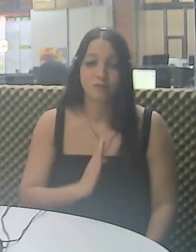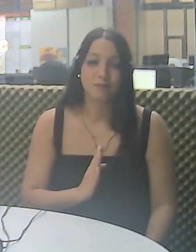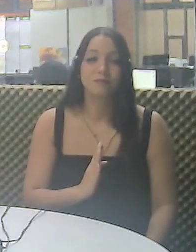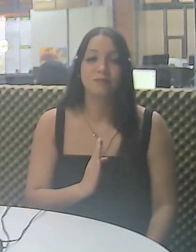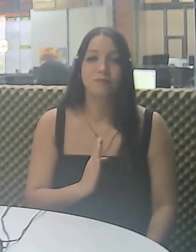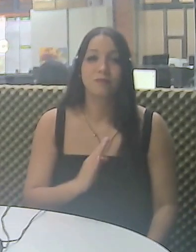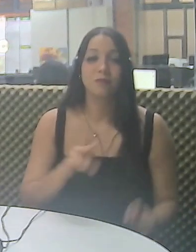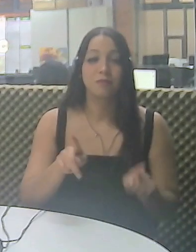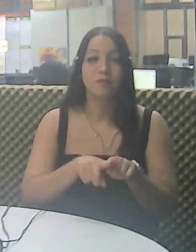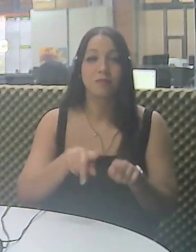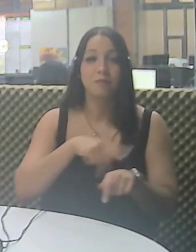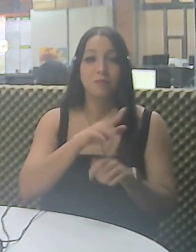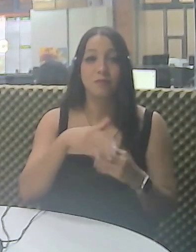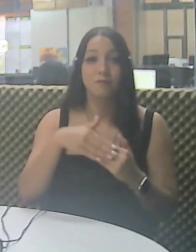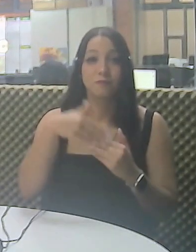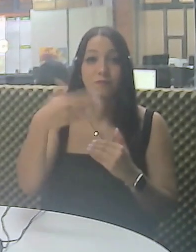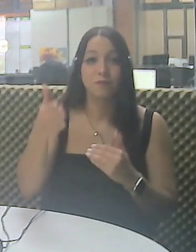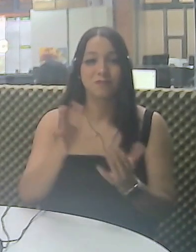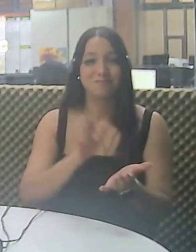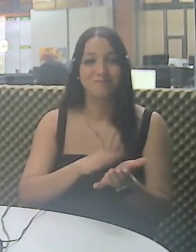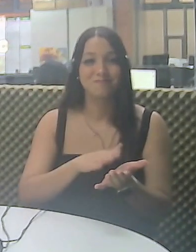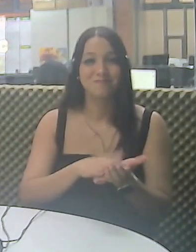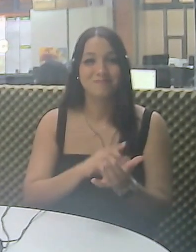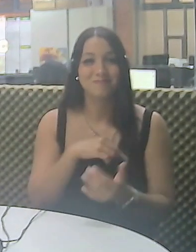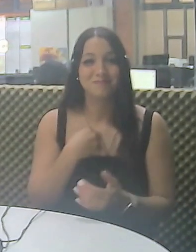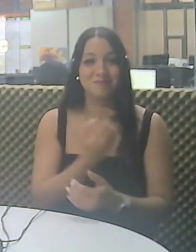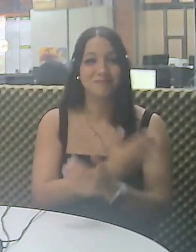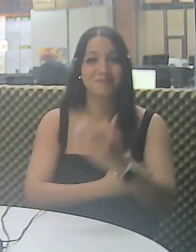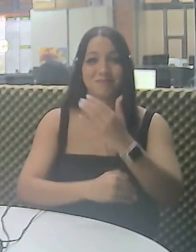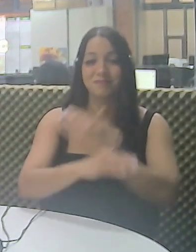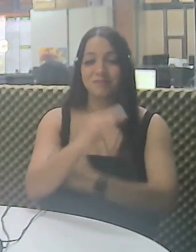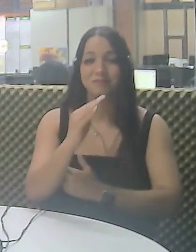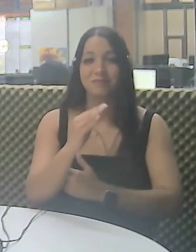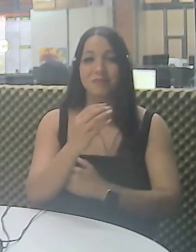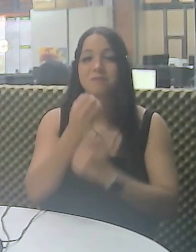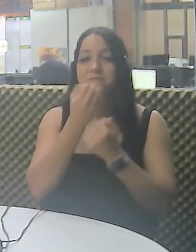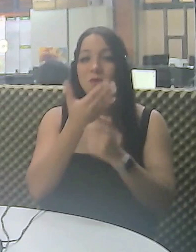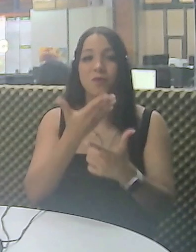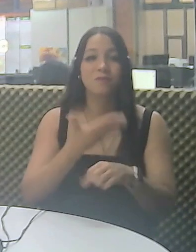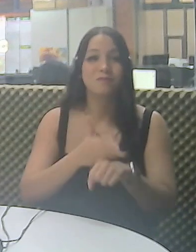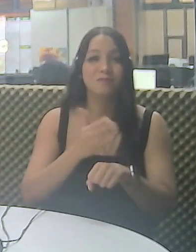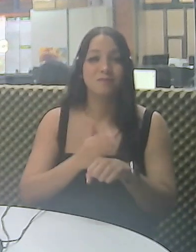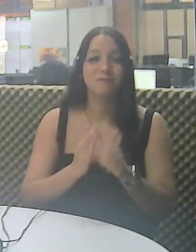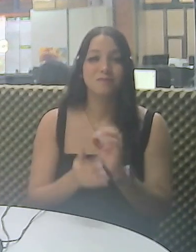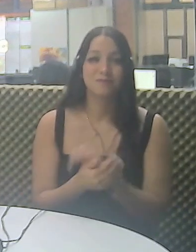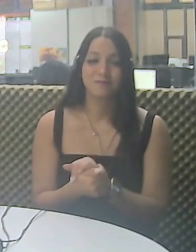e internacionais. Parabéns aos nossos para-atletas e bons treinos!